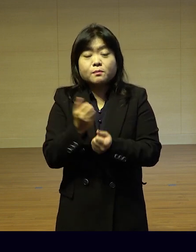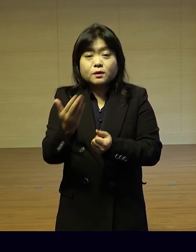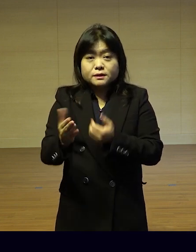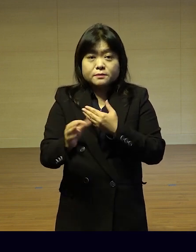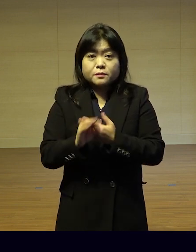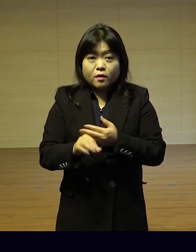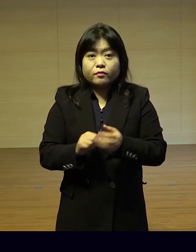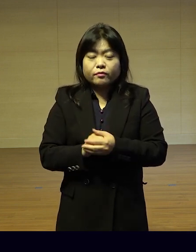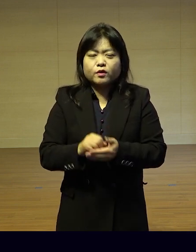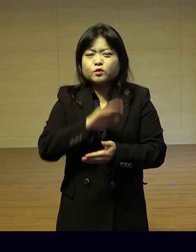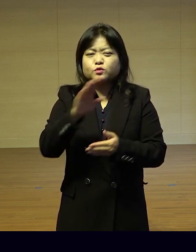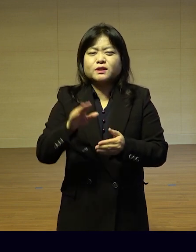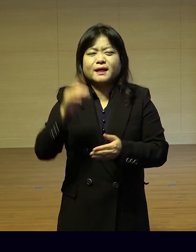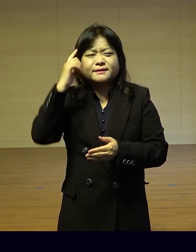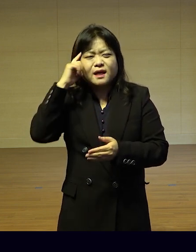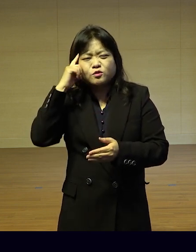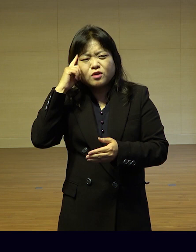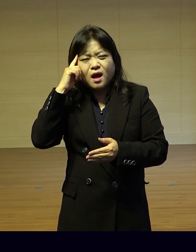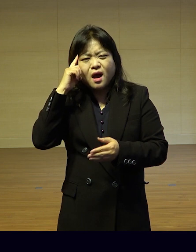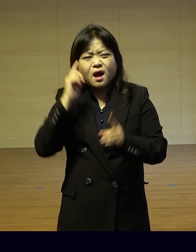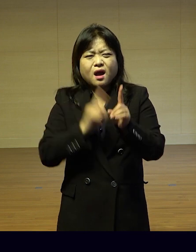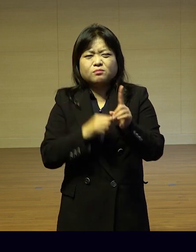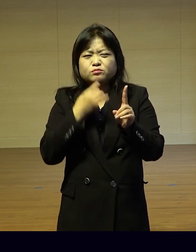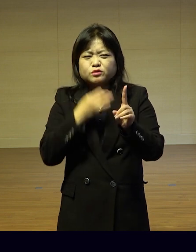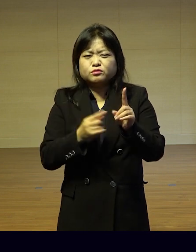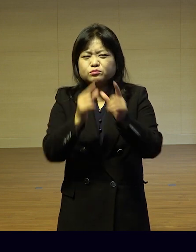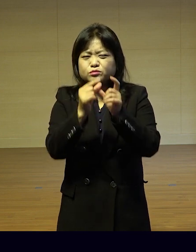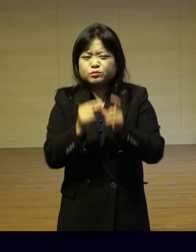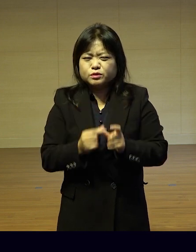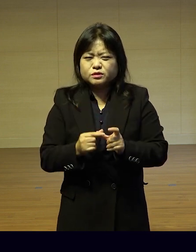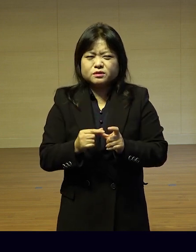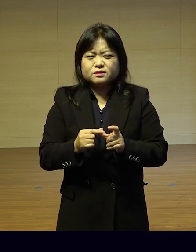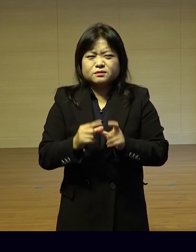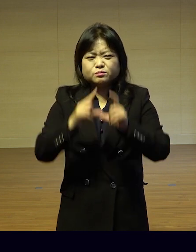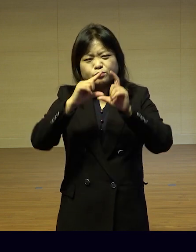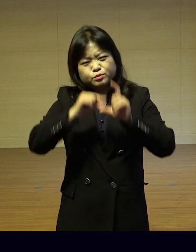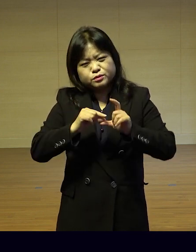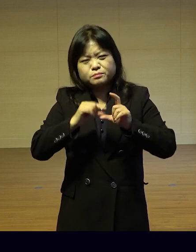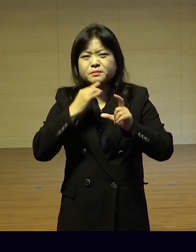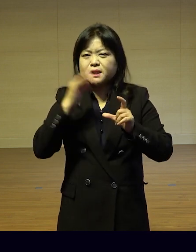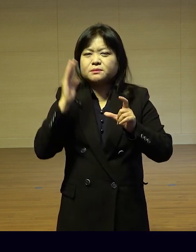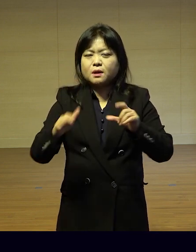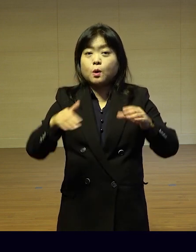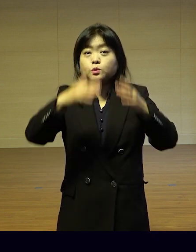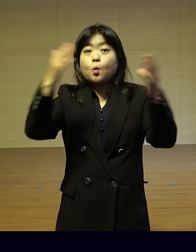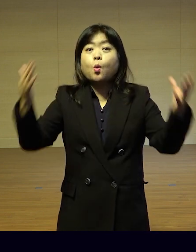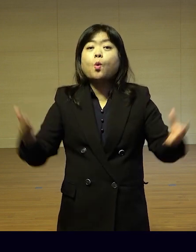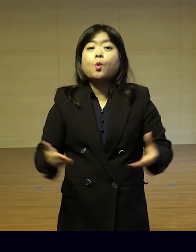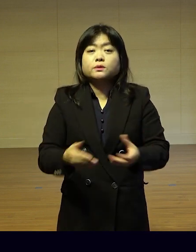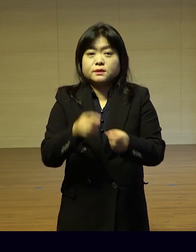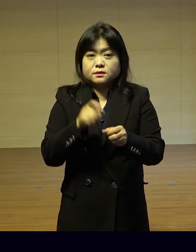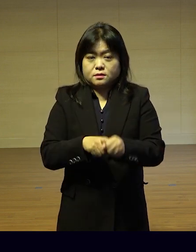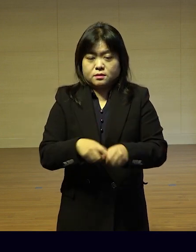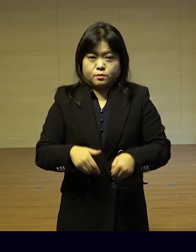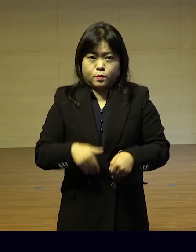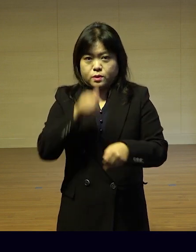말씀드리자면은 그건 우리의 사유가 단편적이고 부분적이어서는 안 되고 총체적이어야 한다고 가르치고